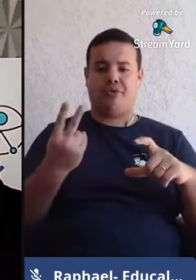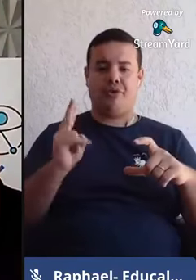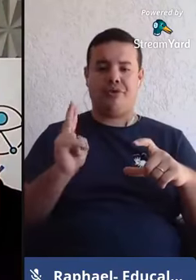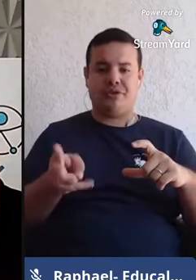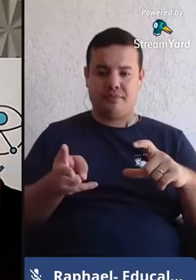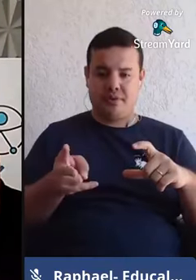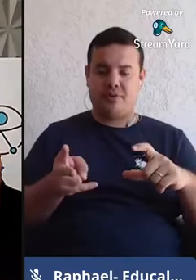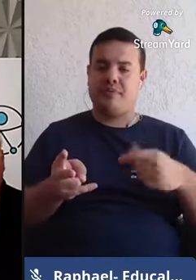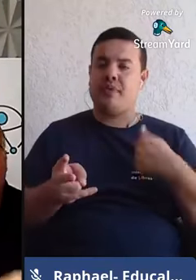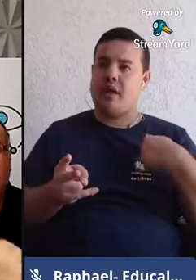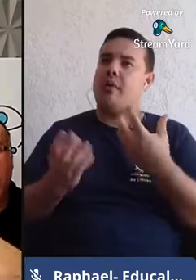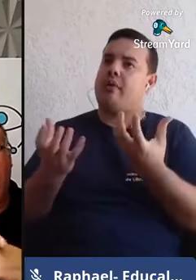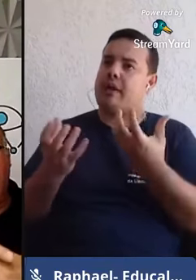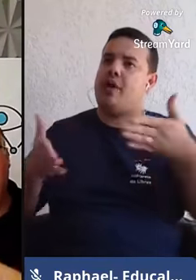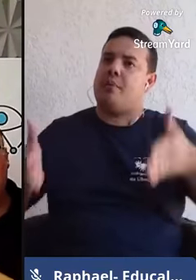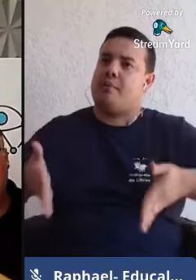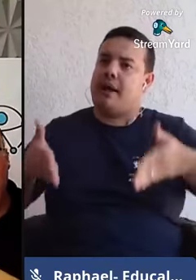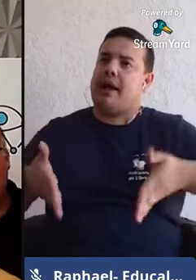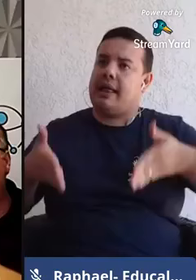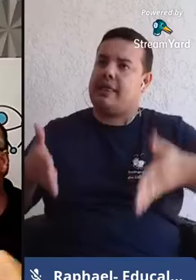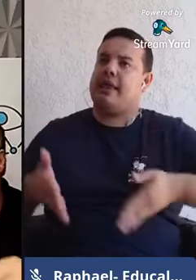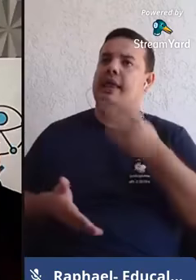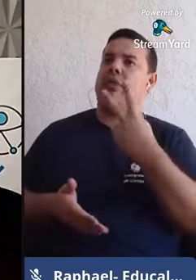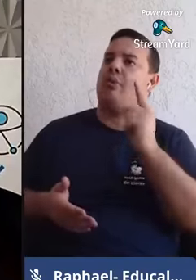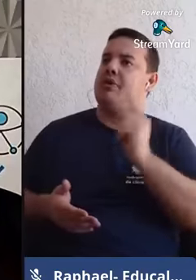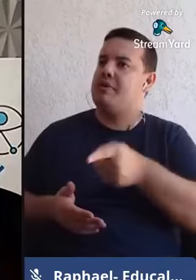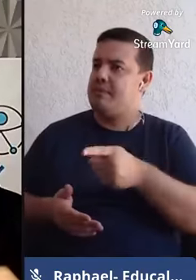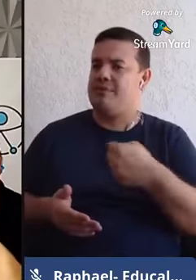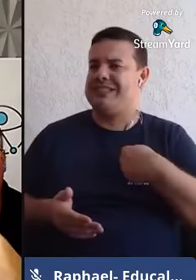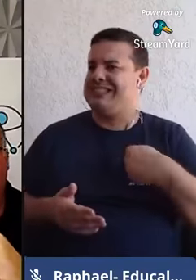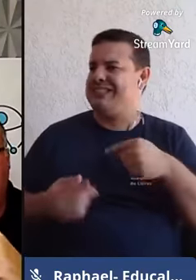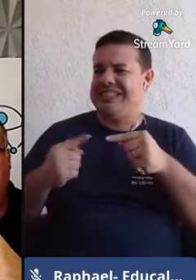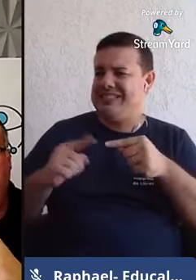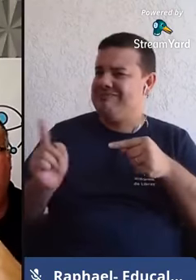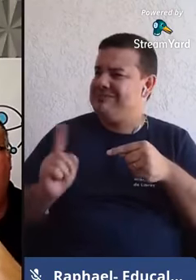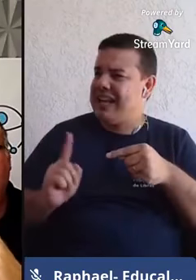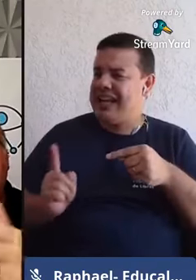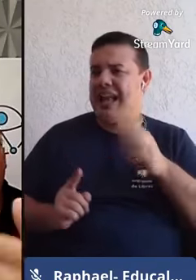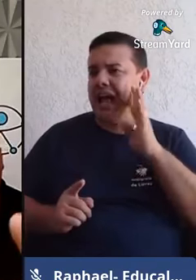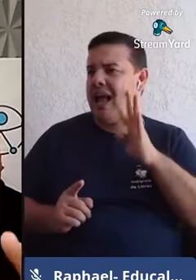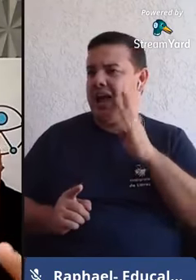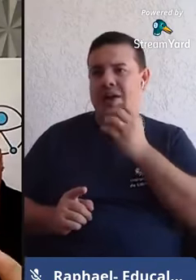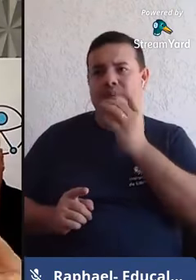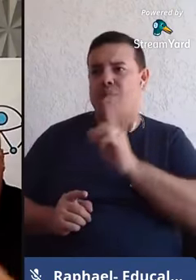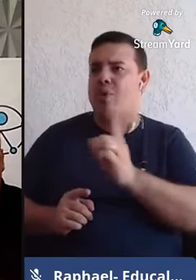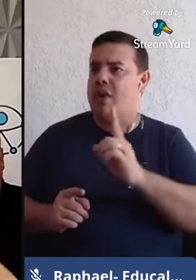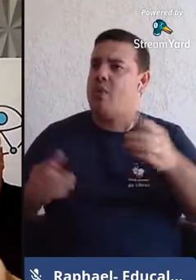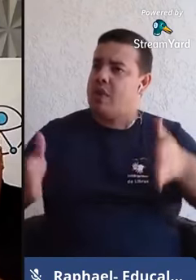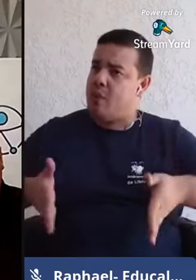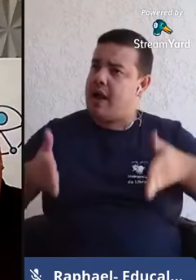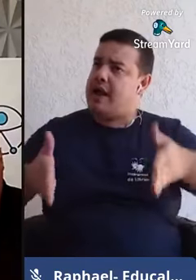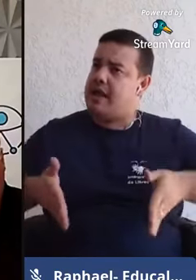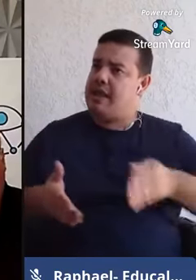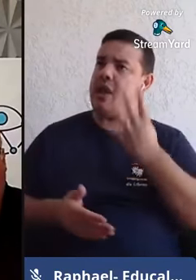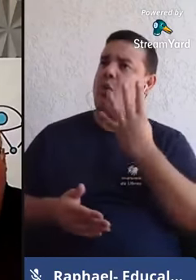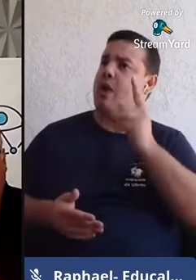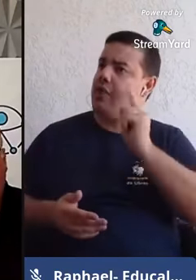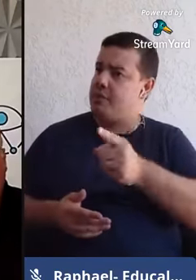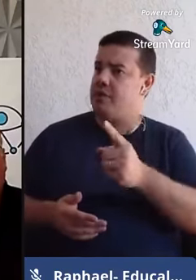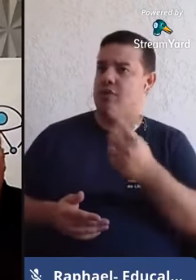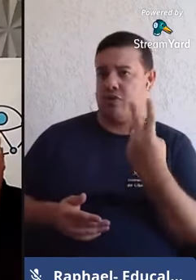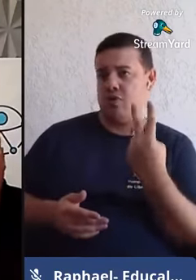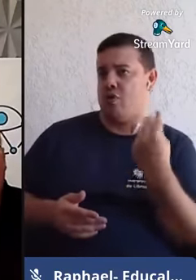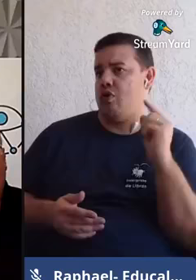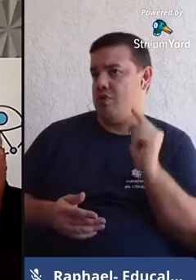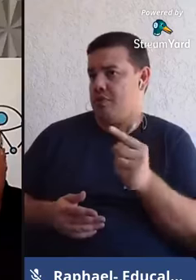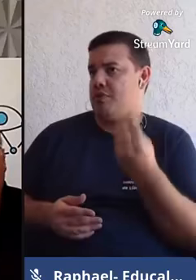cadeira de R$ 2.000. Pô, mas essa cadeira não está legal para mim, aquela que custa 4 seria melhor. Então tá bom, ele pode dar o voucher de R$ 2.000 e